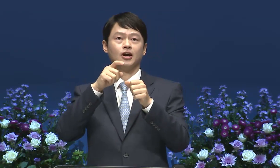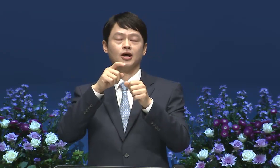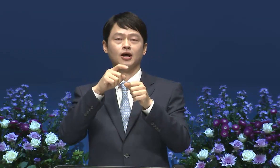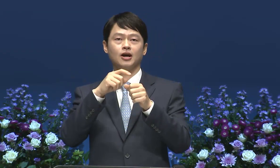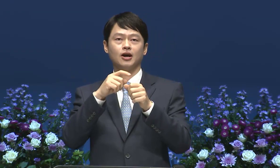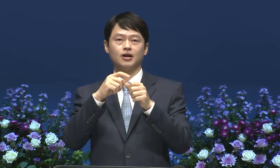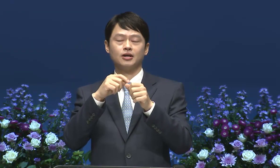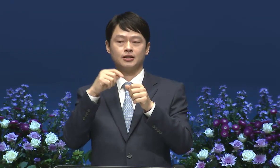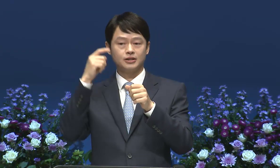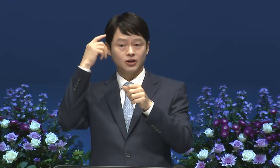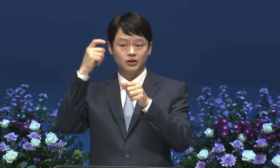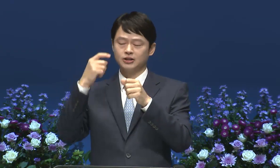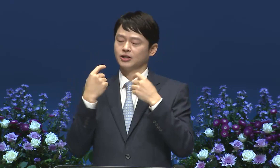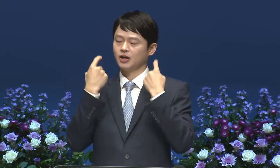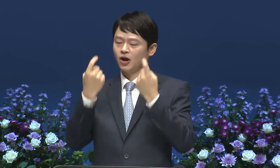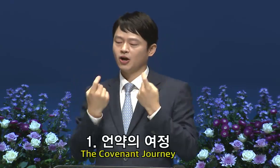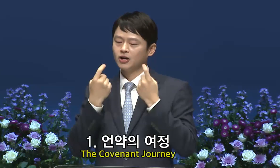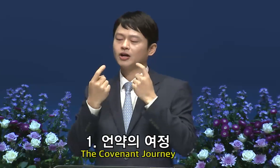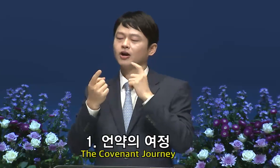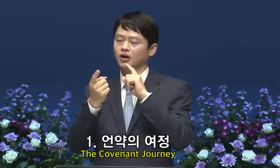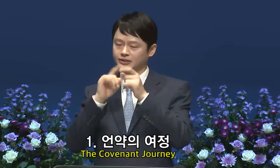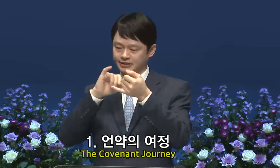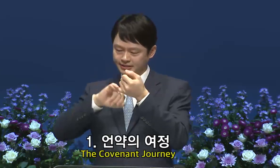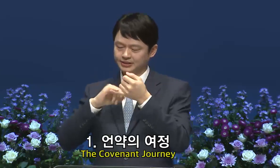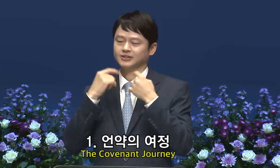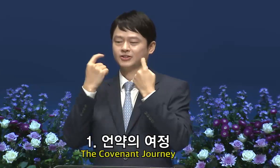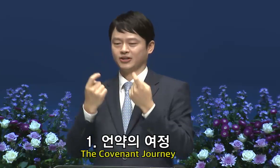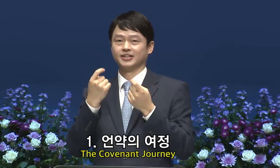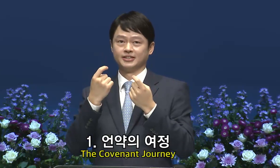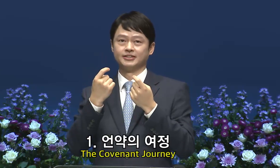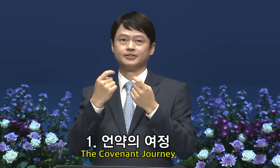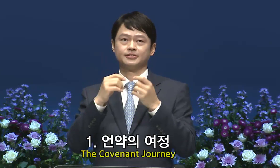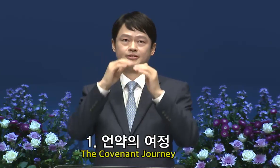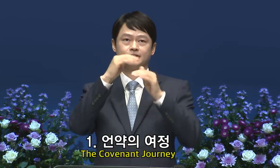싶습니다. 첫 번째입니다. 첫 번째 언약의 여정입니다.